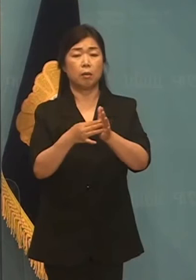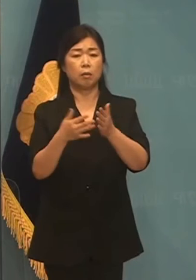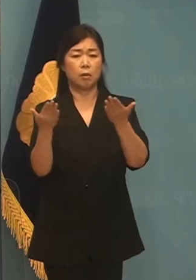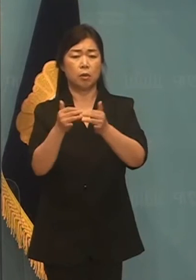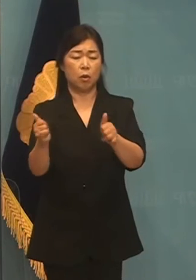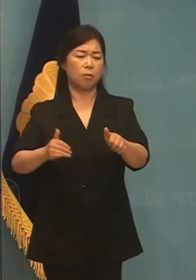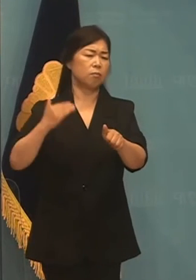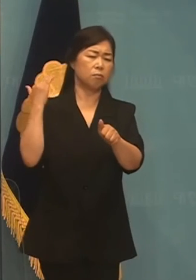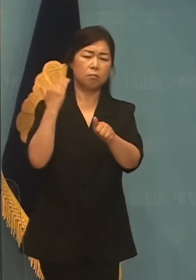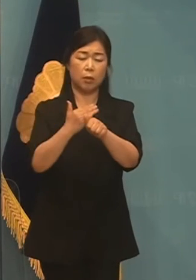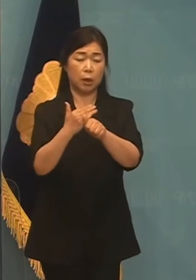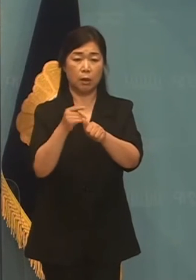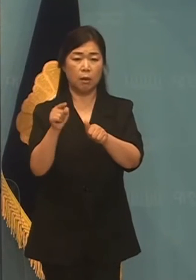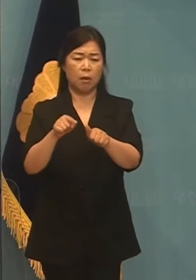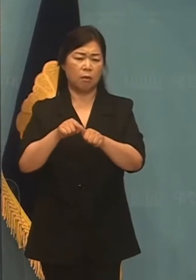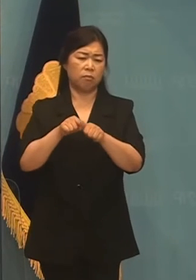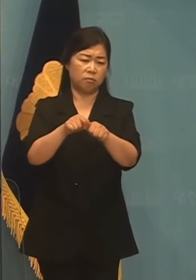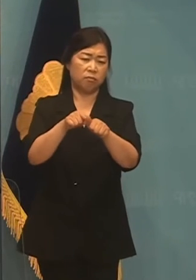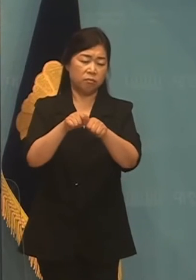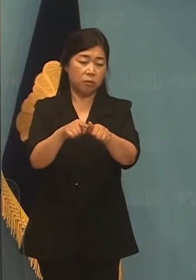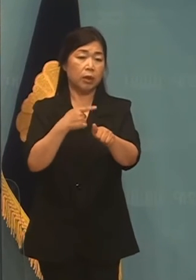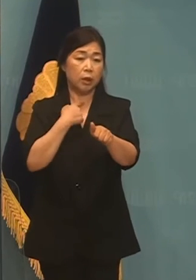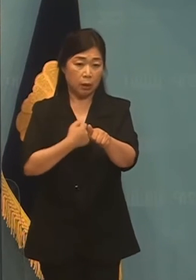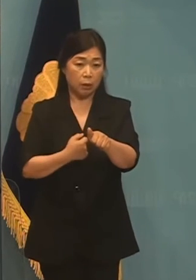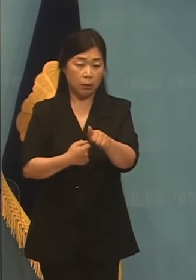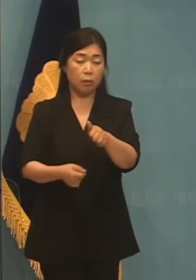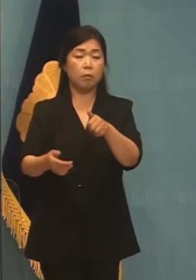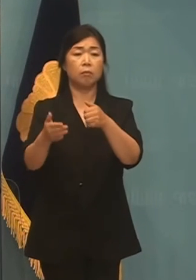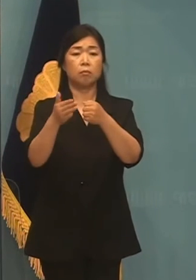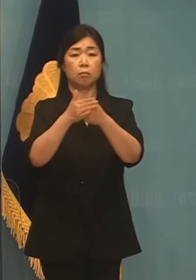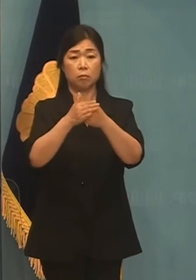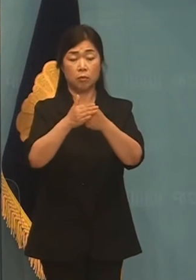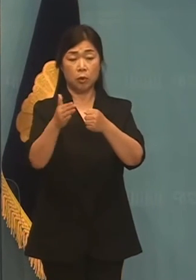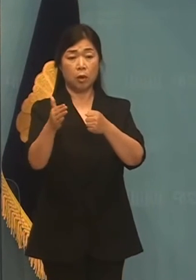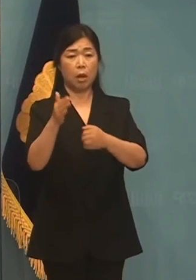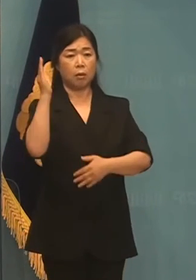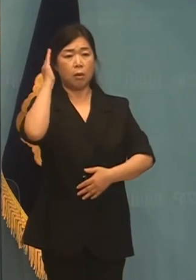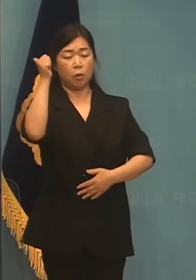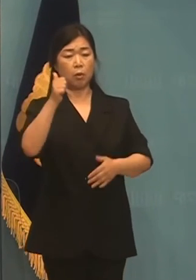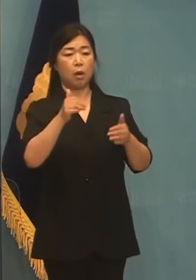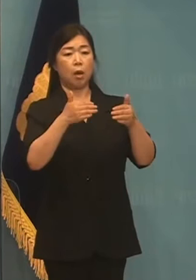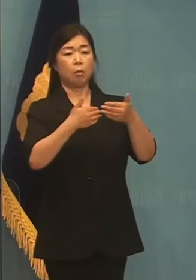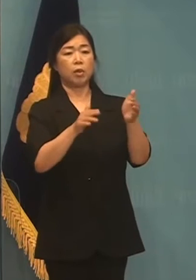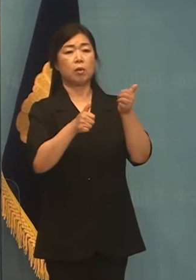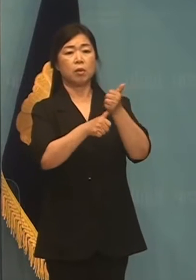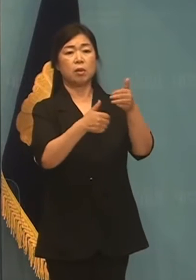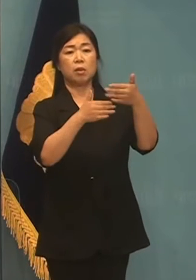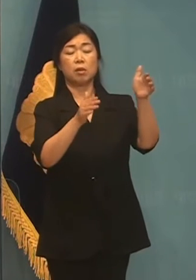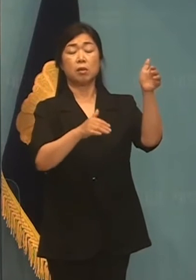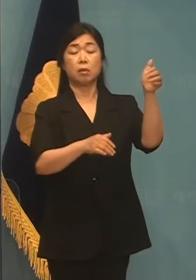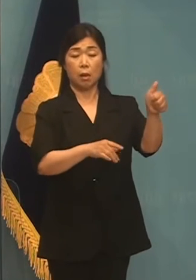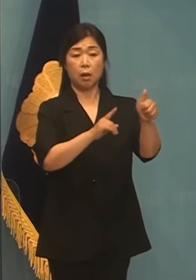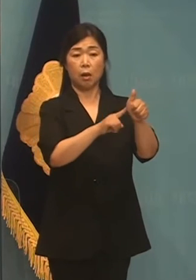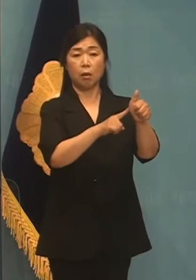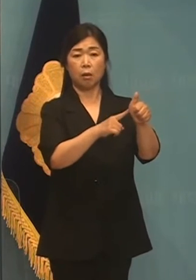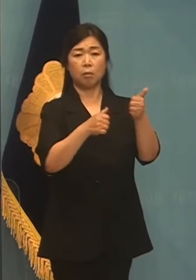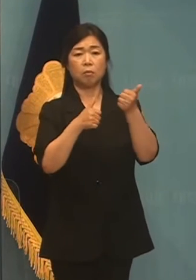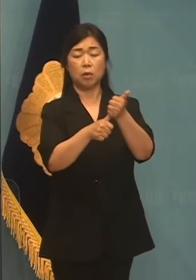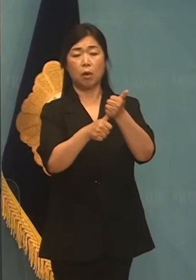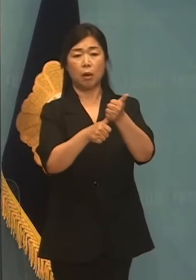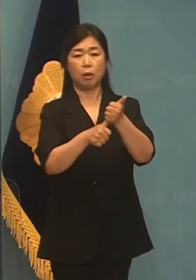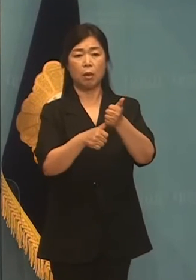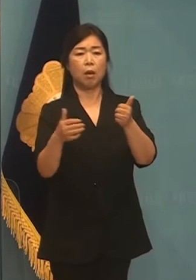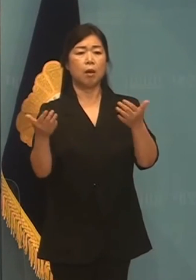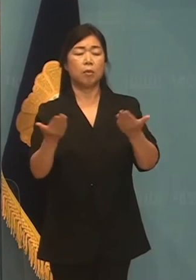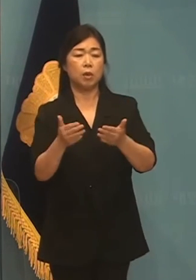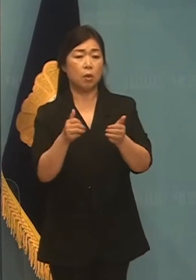부당 해고하도록 압력을 가했다는 이유로 대통령 비서실장, 수석비서관,